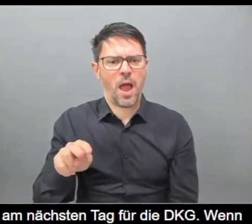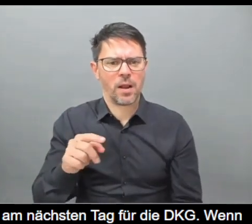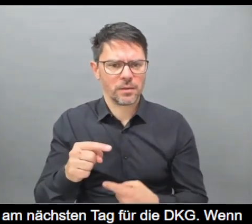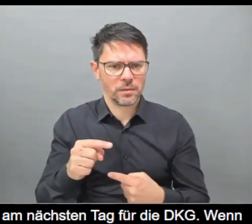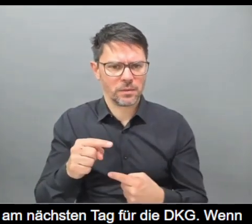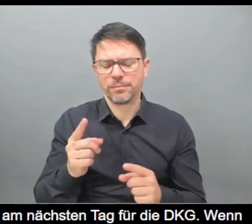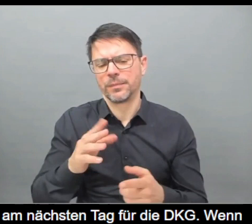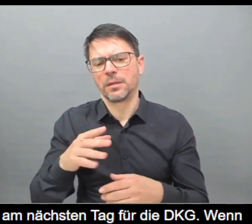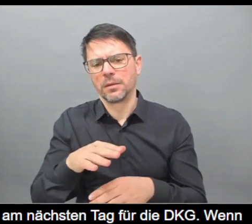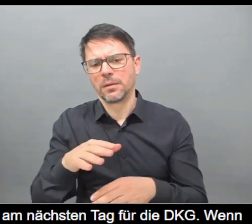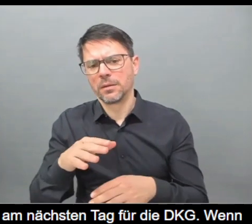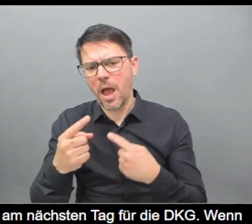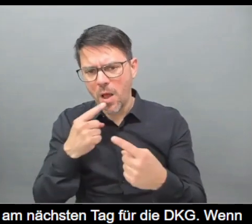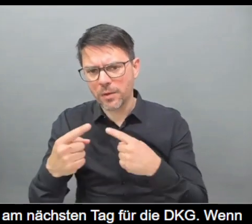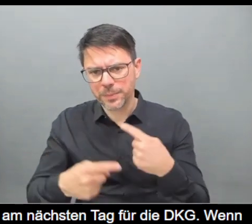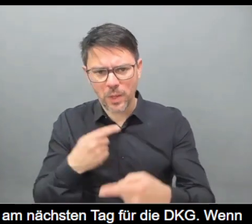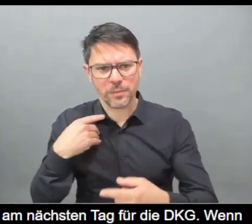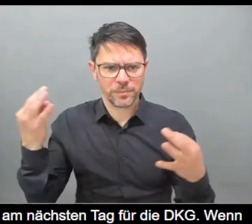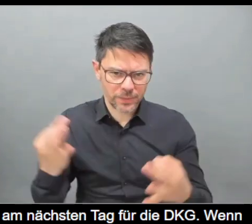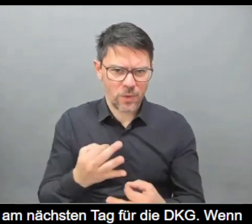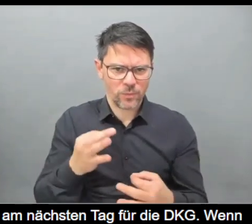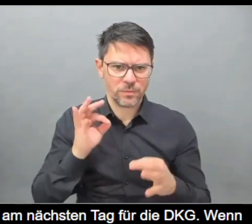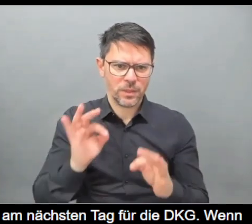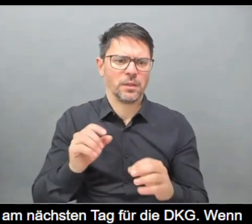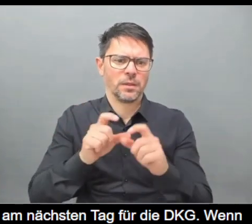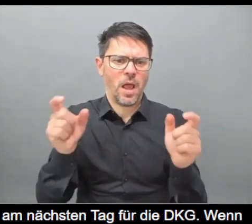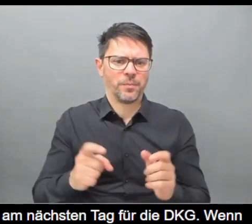Weitere Fragen sehe ich nicht. Damit schließe ich die Pressekonferenz.